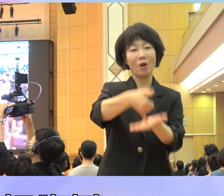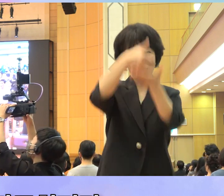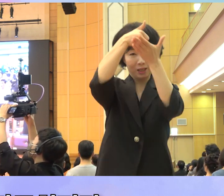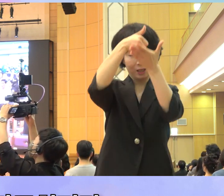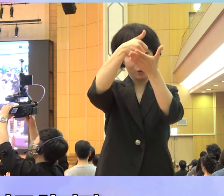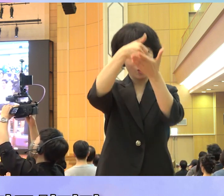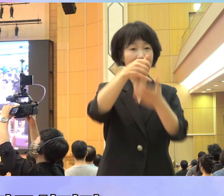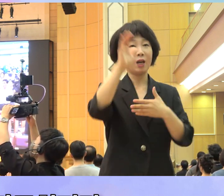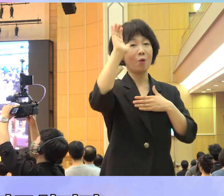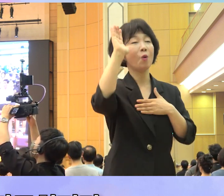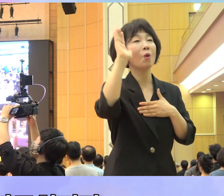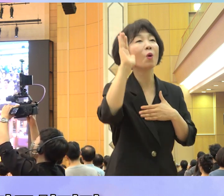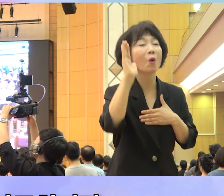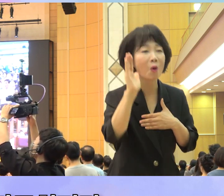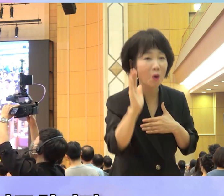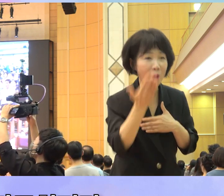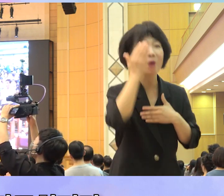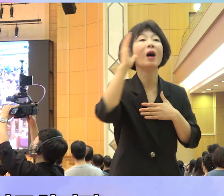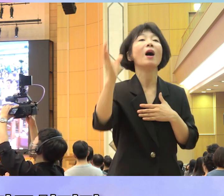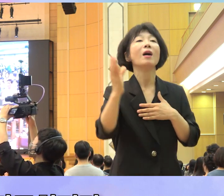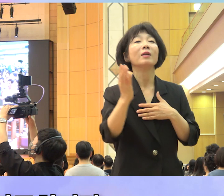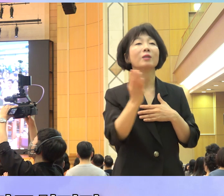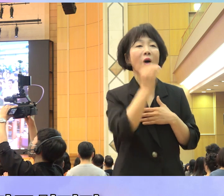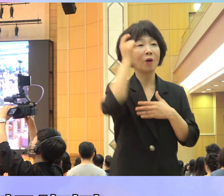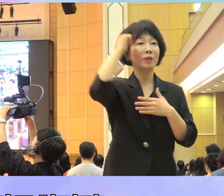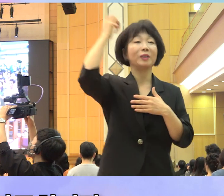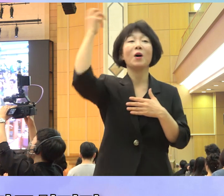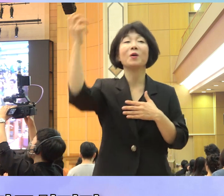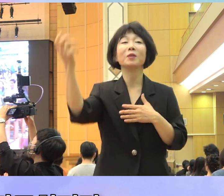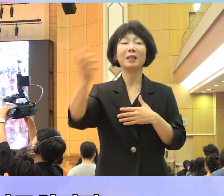나의 인격이 되고